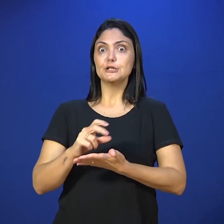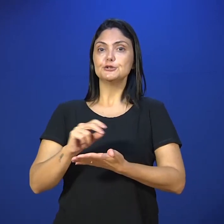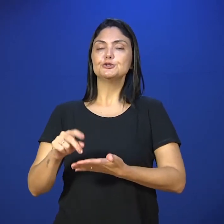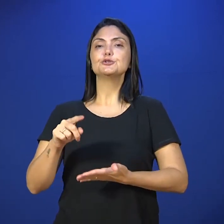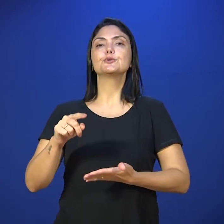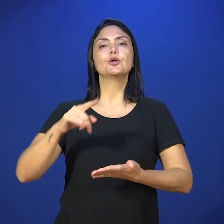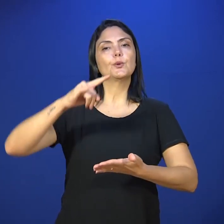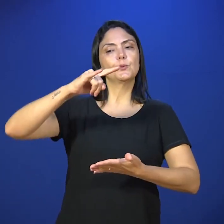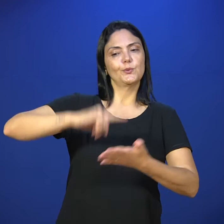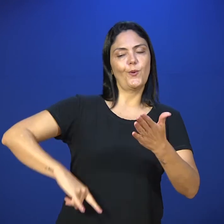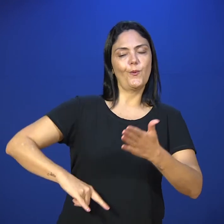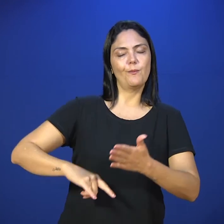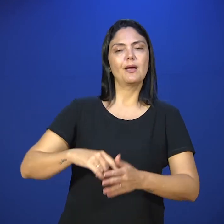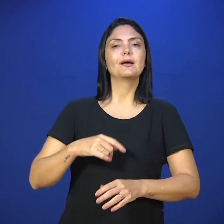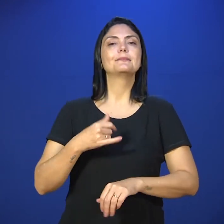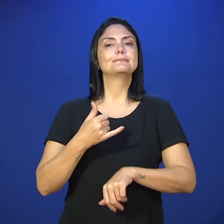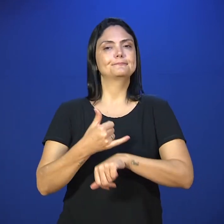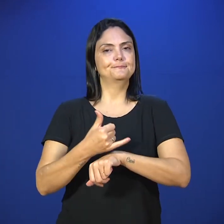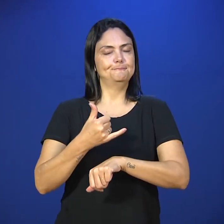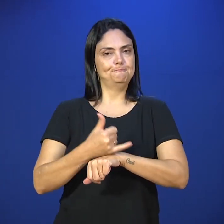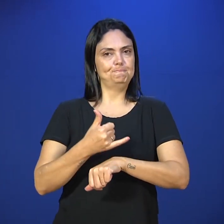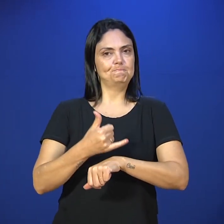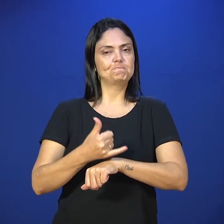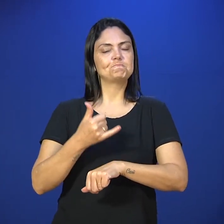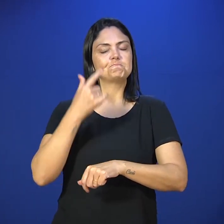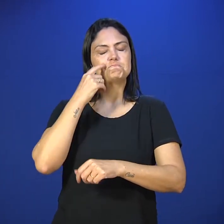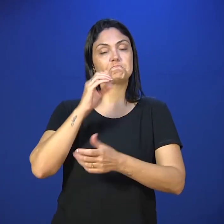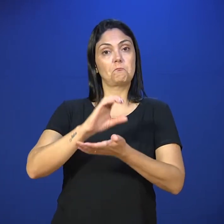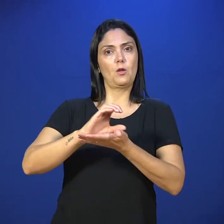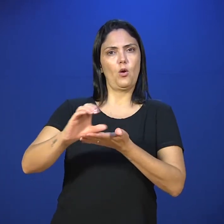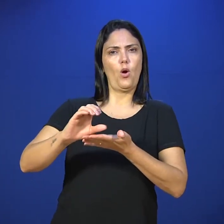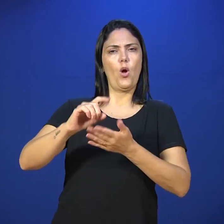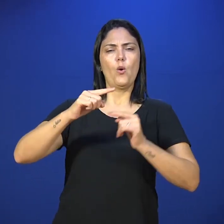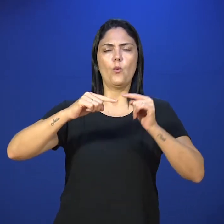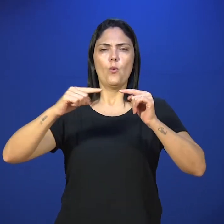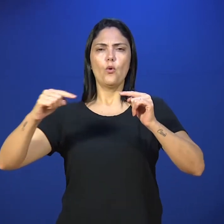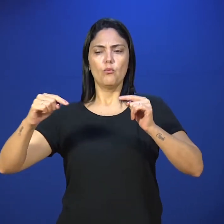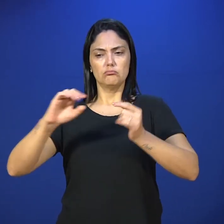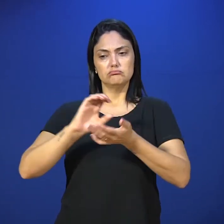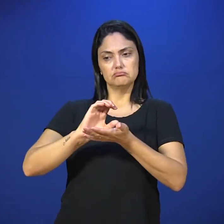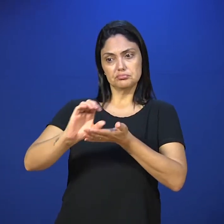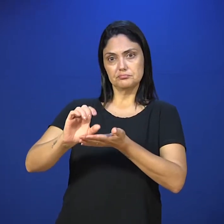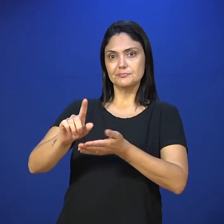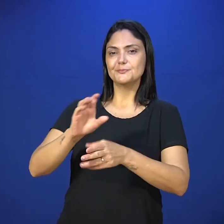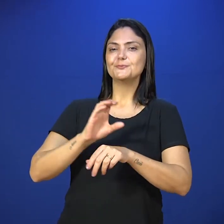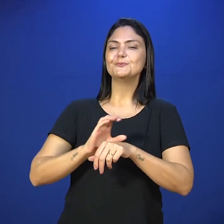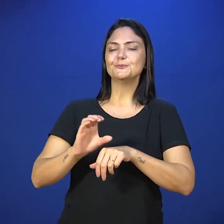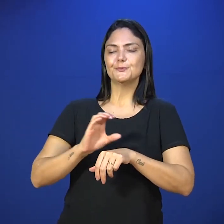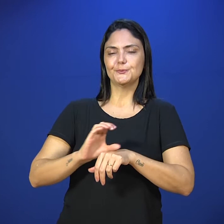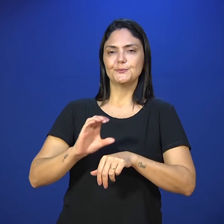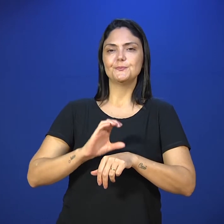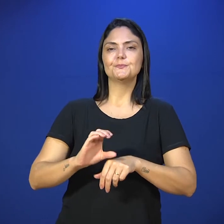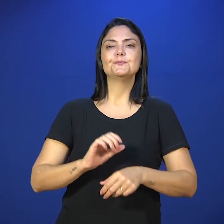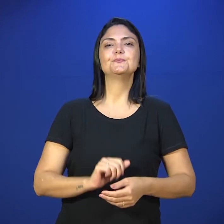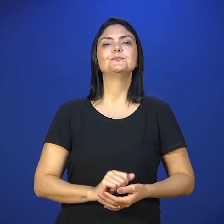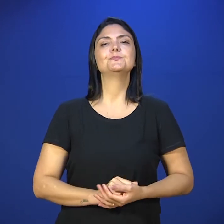e documentos de Volta Redonda, de forma a garantir o equilíbrio financeiro do curso.